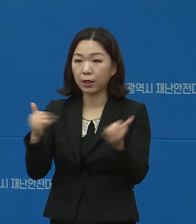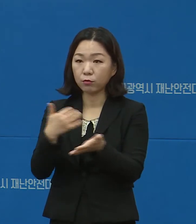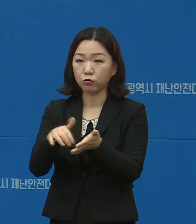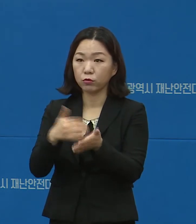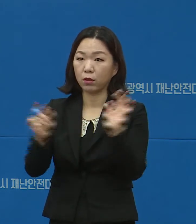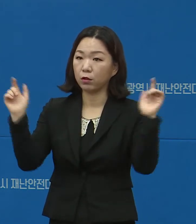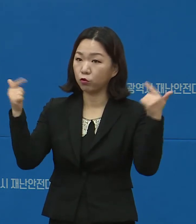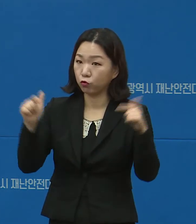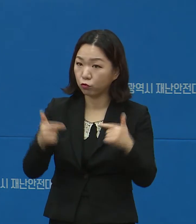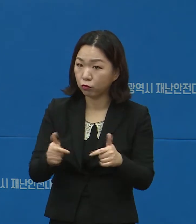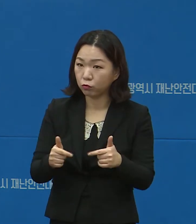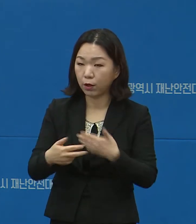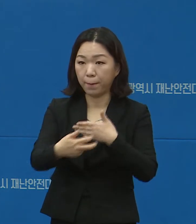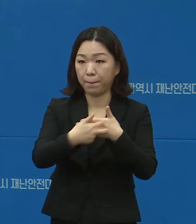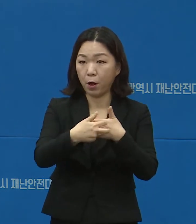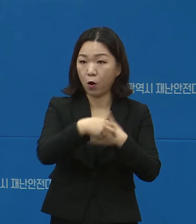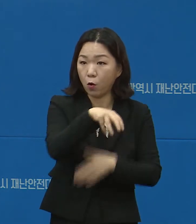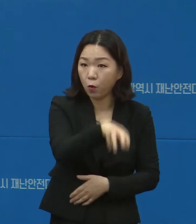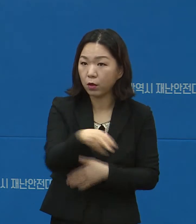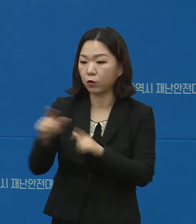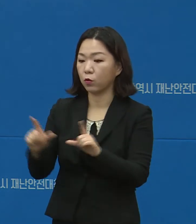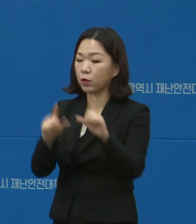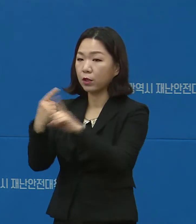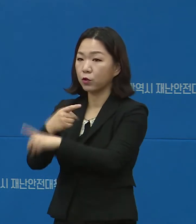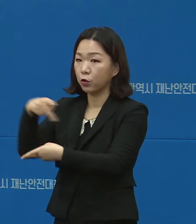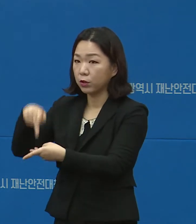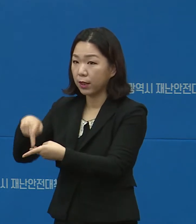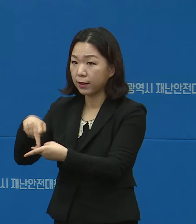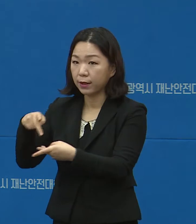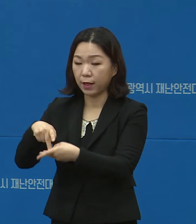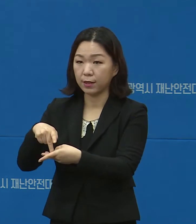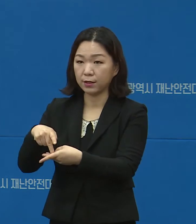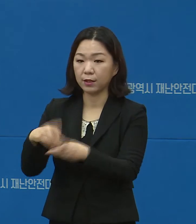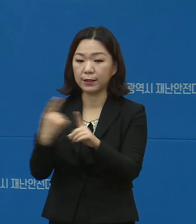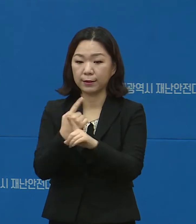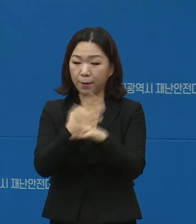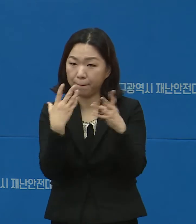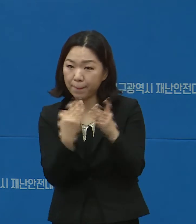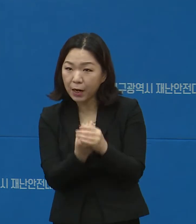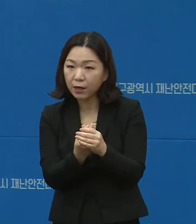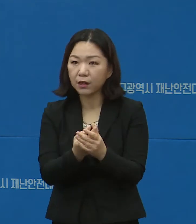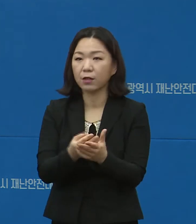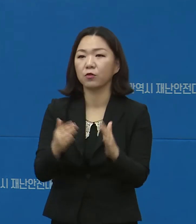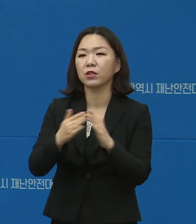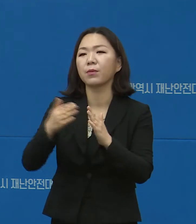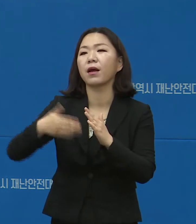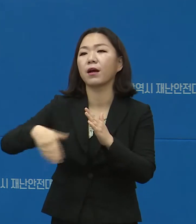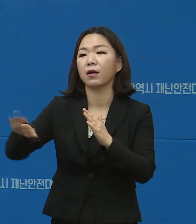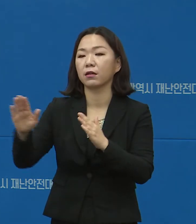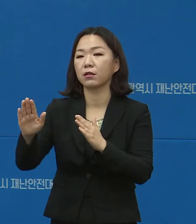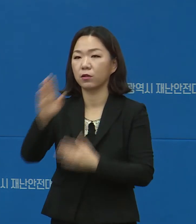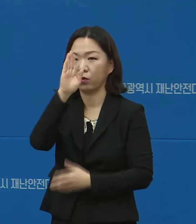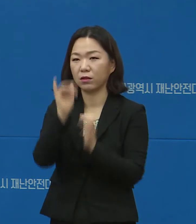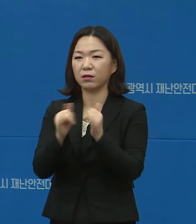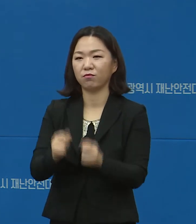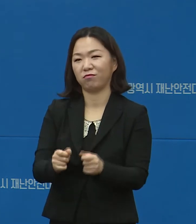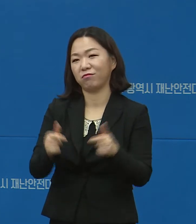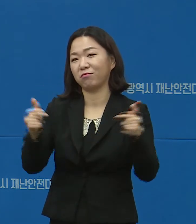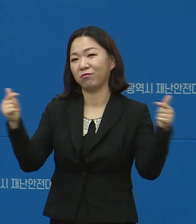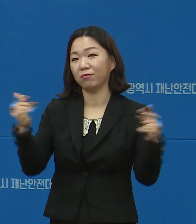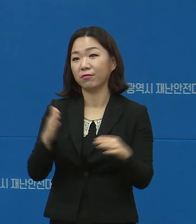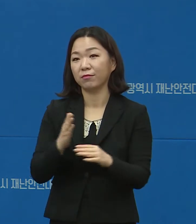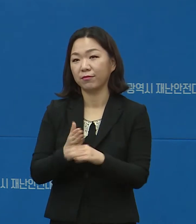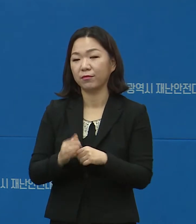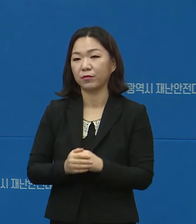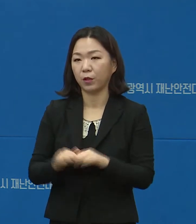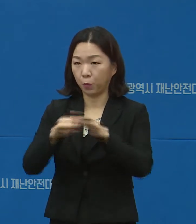감소하고 병원과 생활치료센터에서 완치되어 귀가하는 환자들도 늘어나고 있습니다. 이